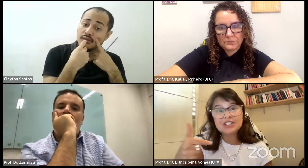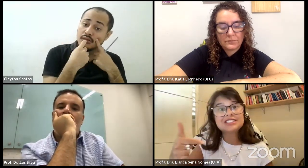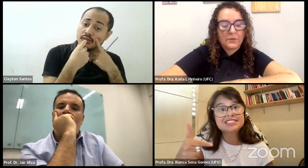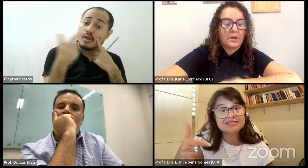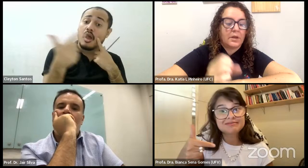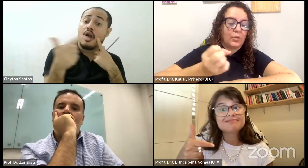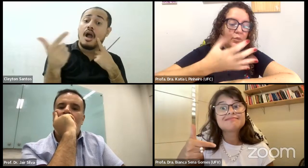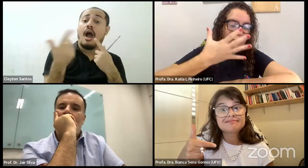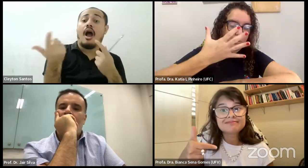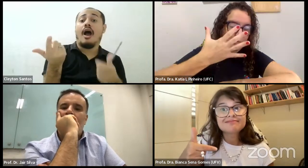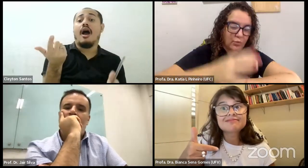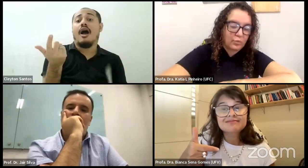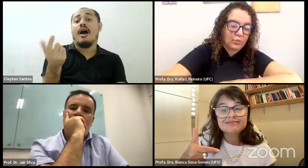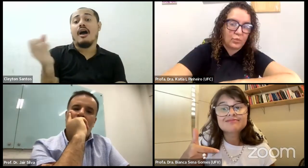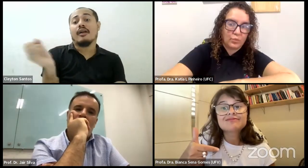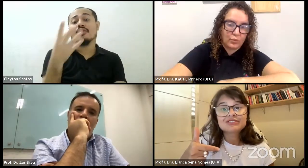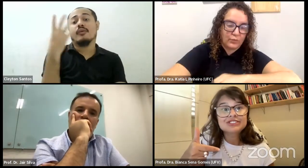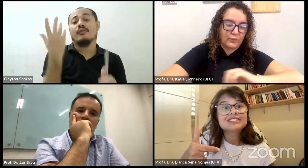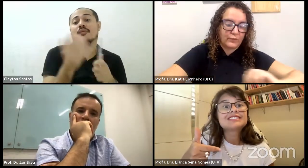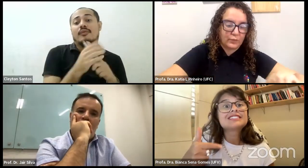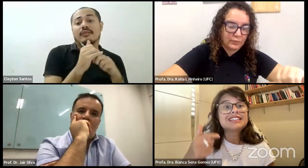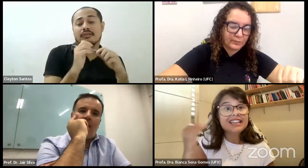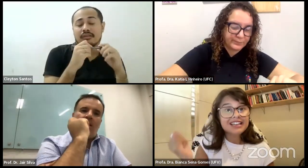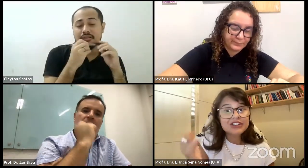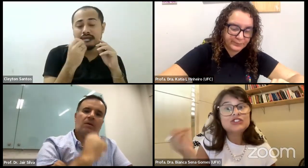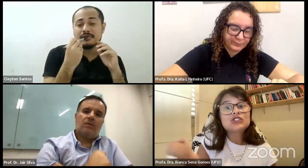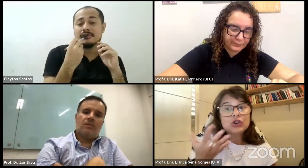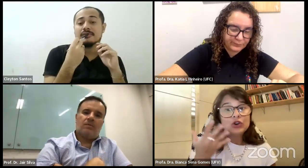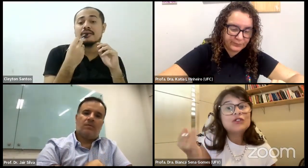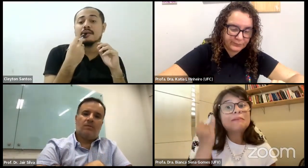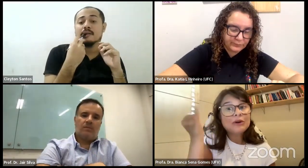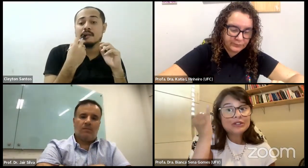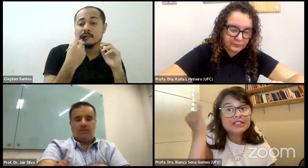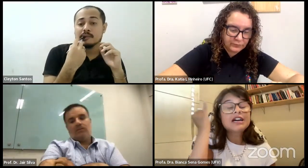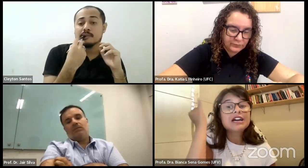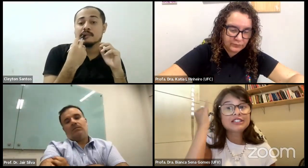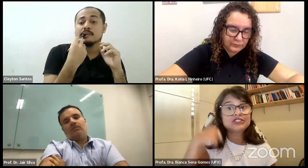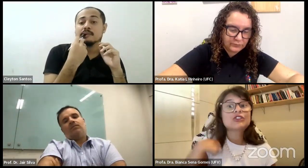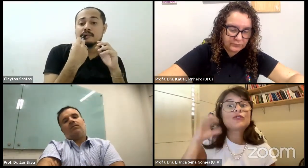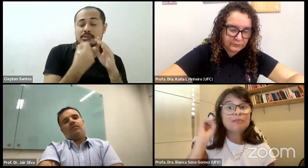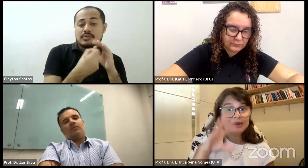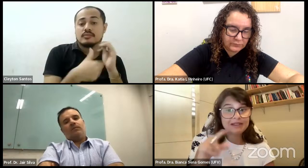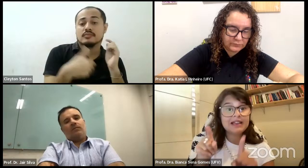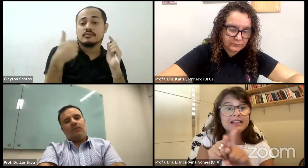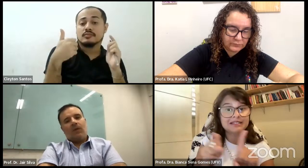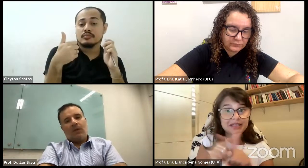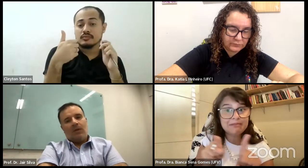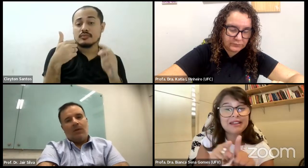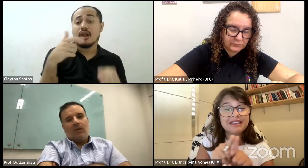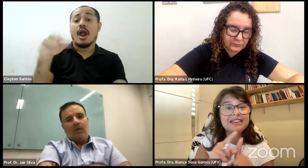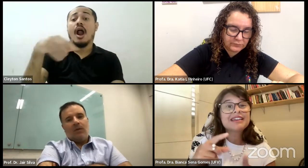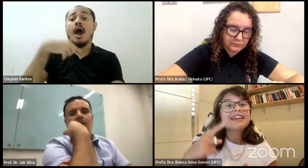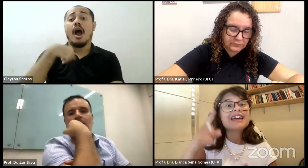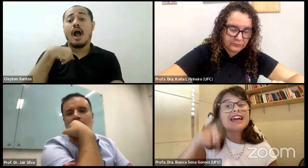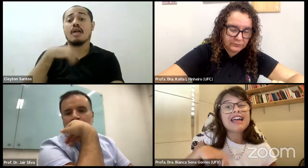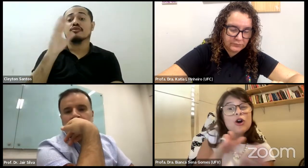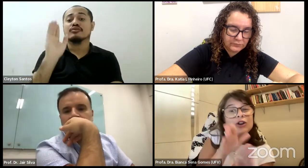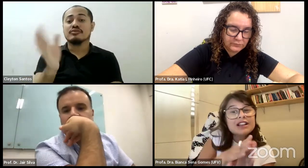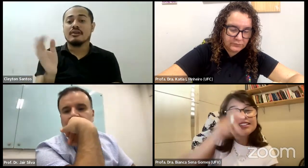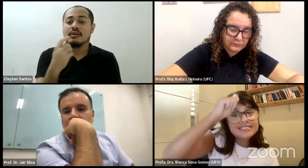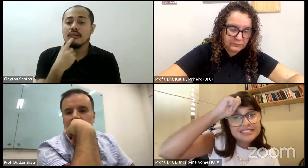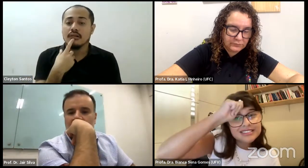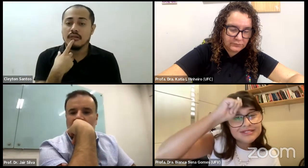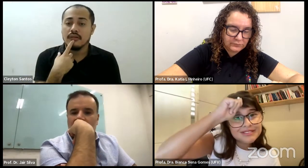Sim, um de 2010 e um de 2022, né? Ah, de 2022, é esse, eu não conheci. Tem um